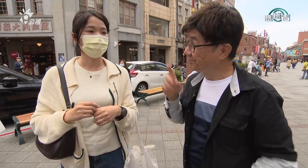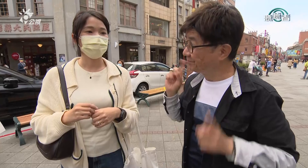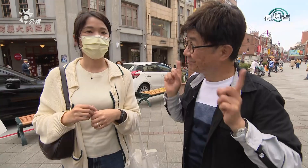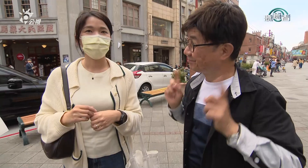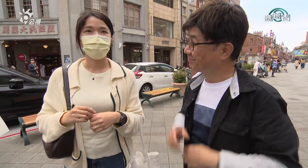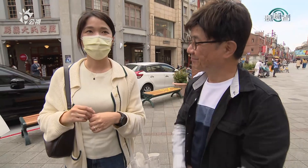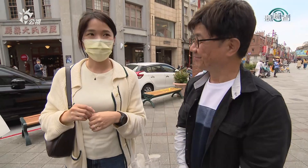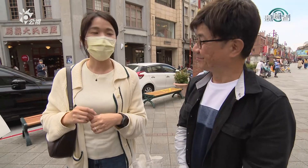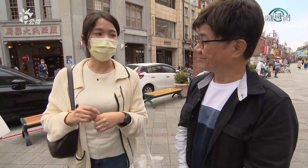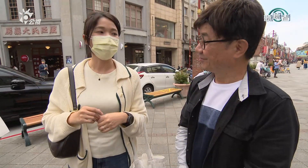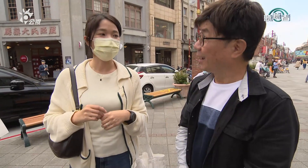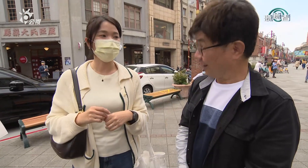吗？